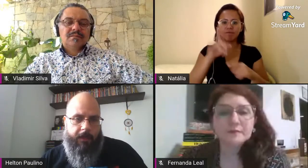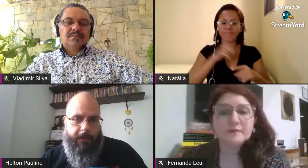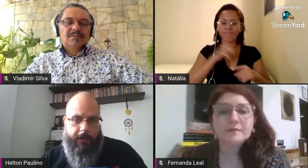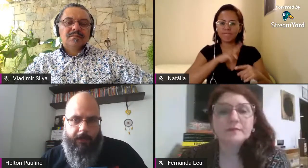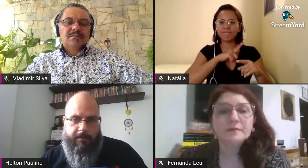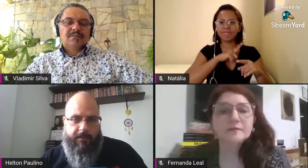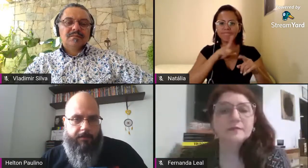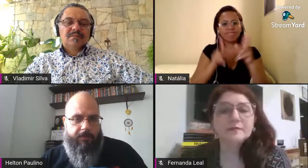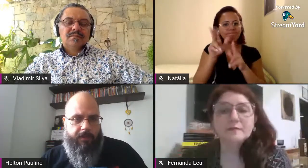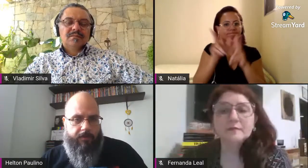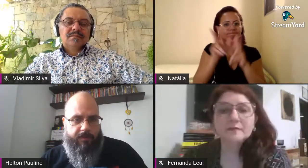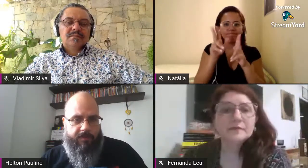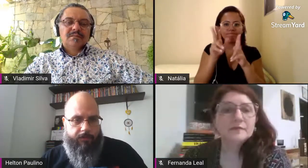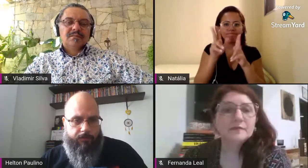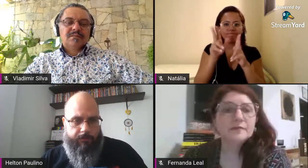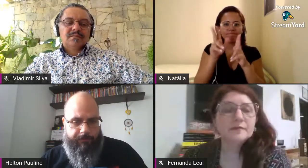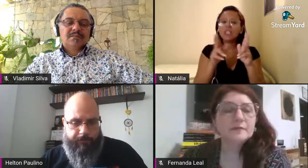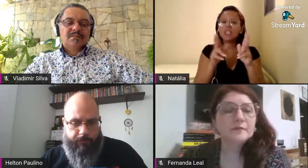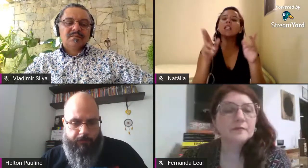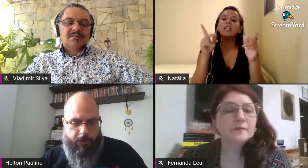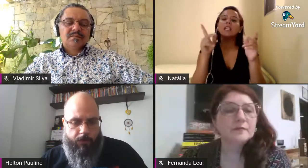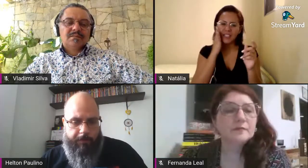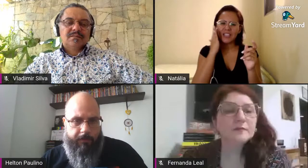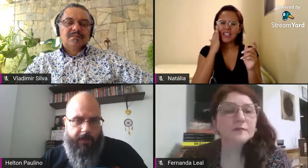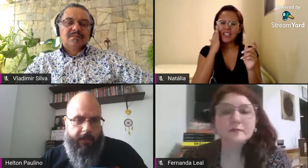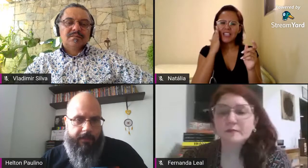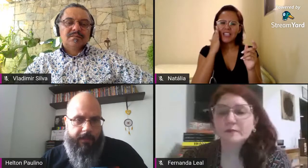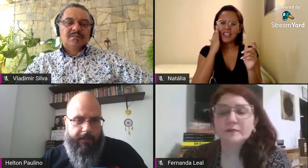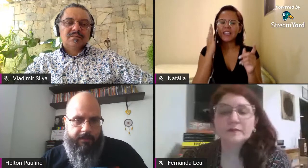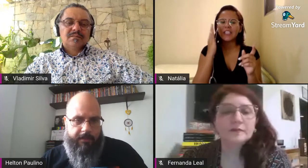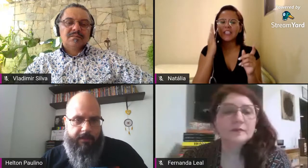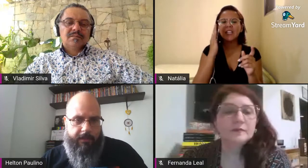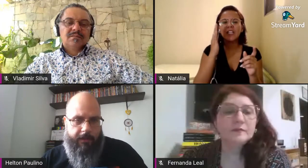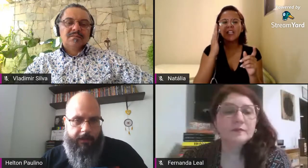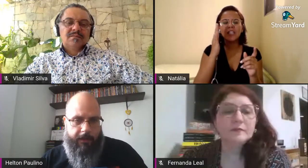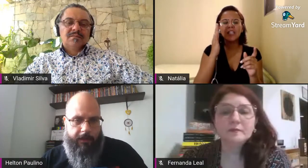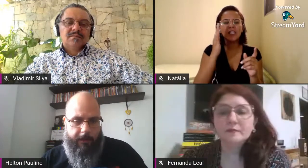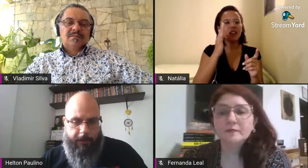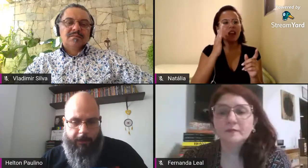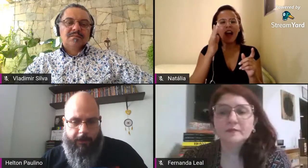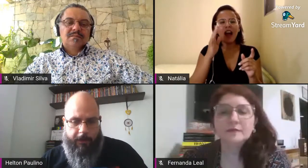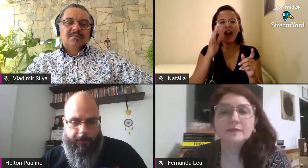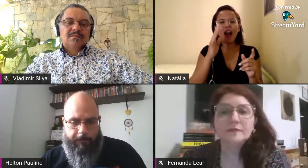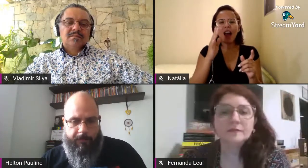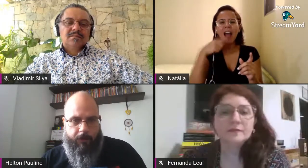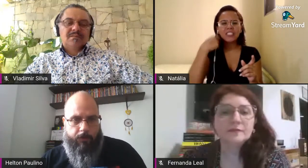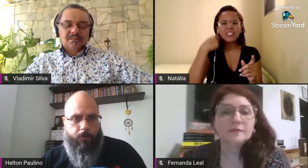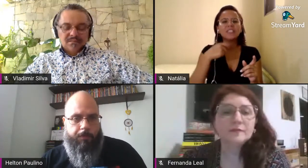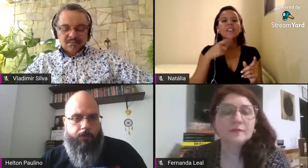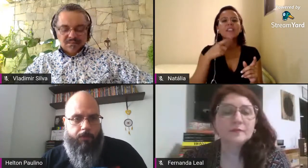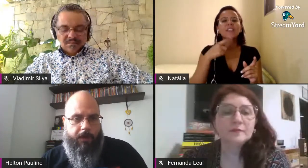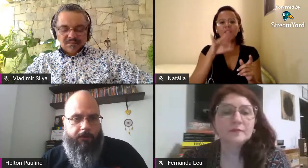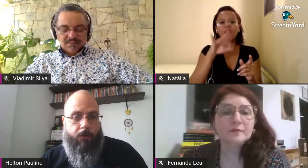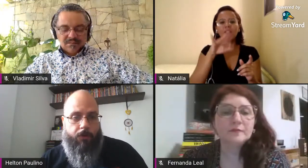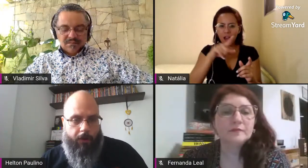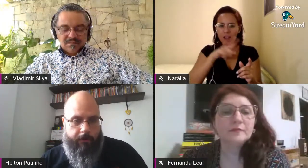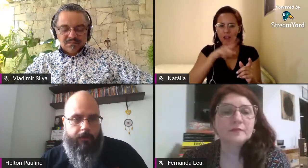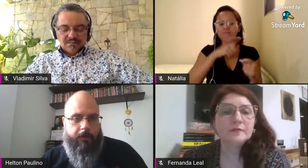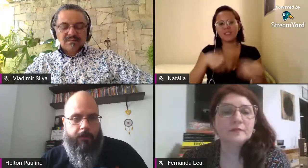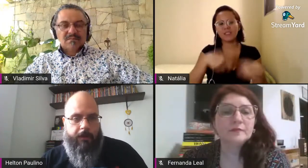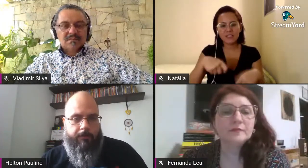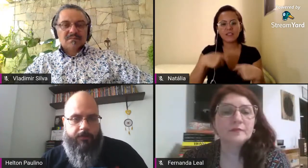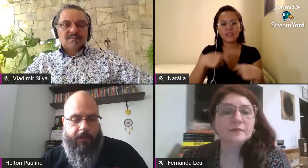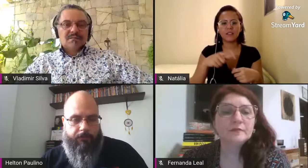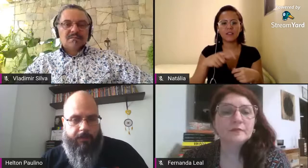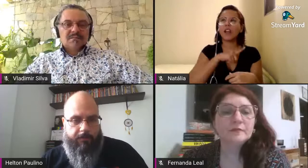problema. Recentemente, eu estava conversando com um amigo que ele dança em grupo